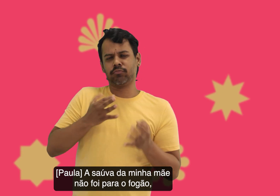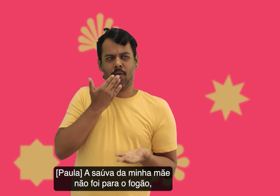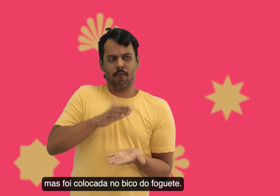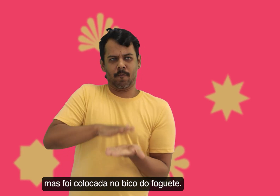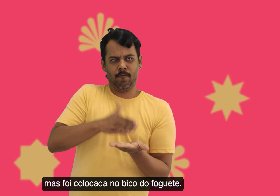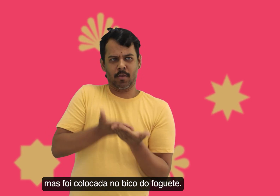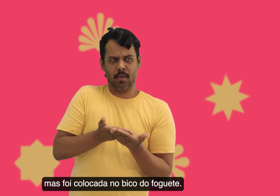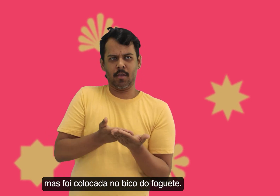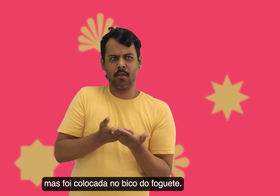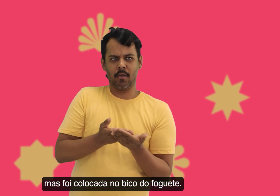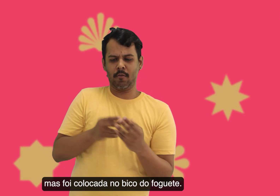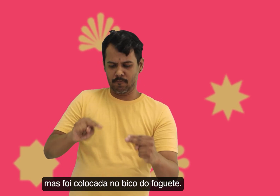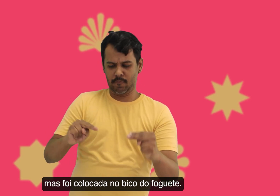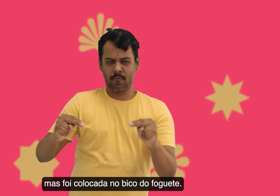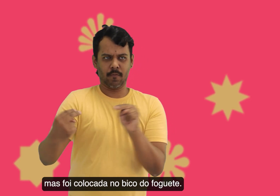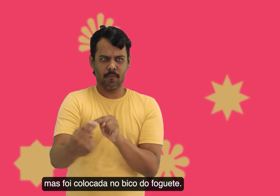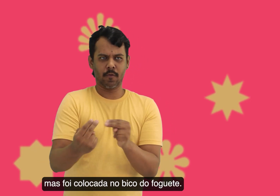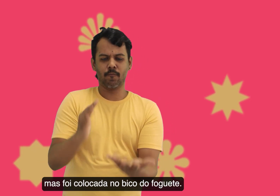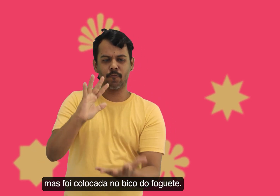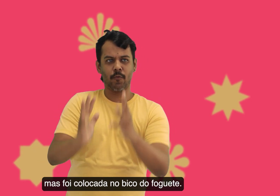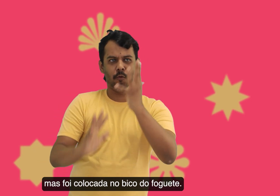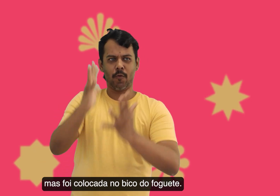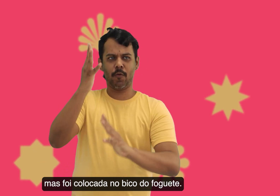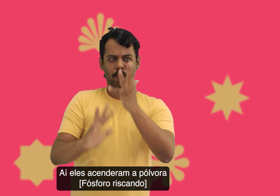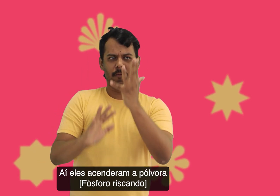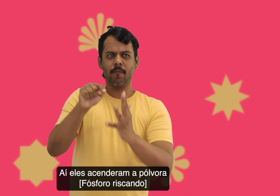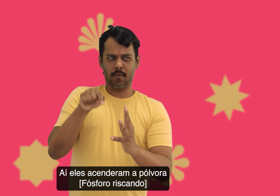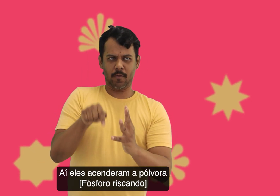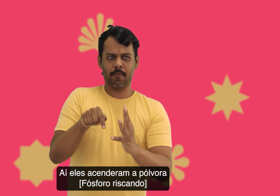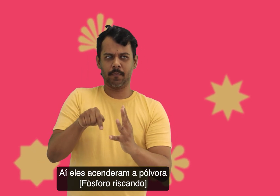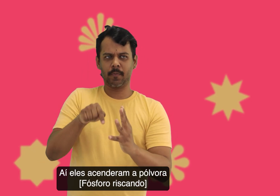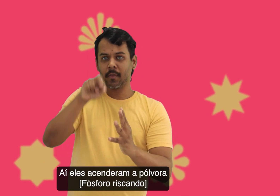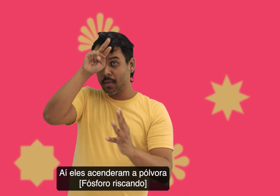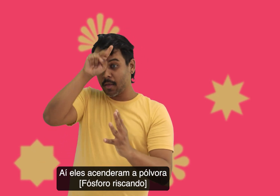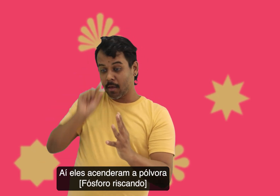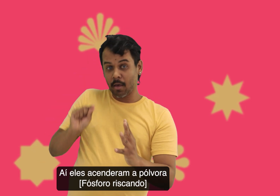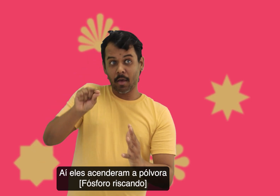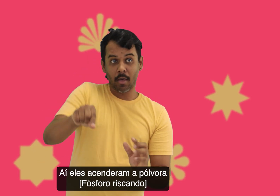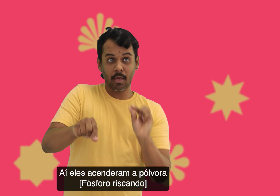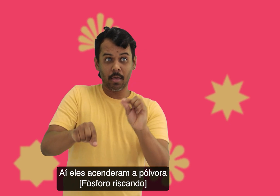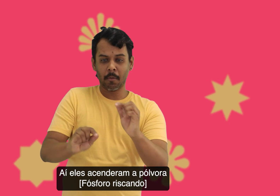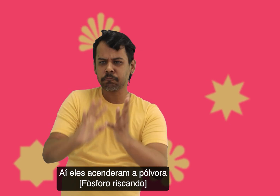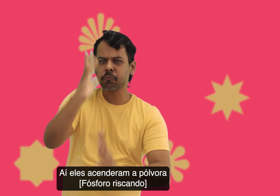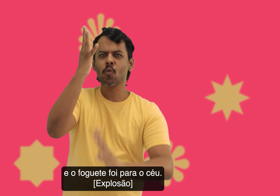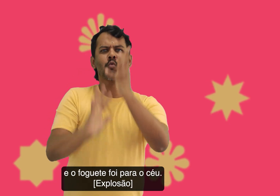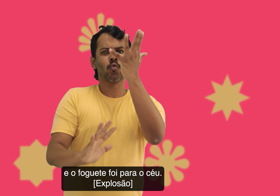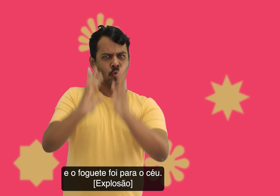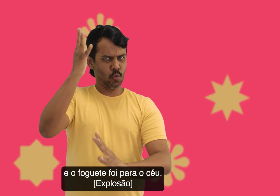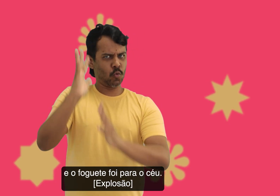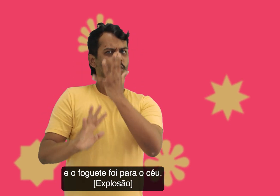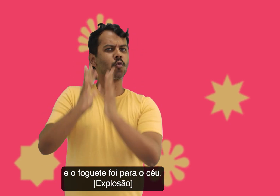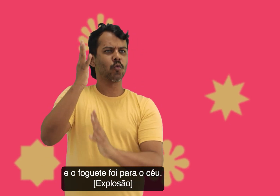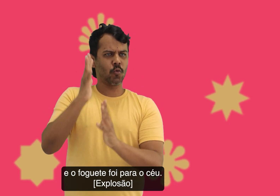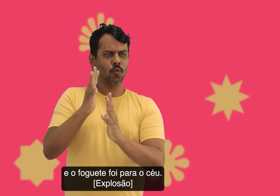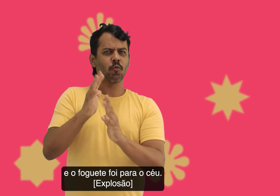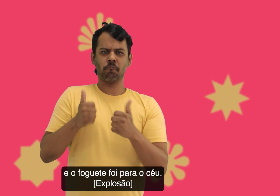fogão, mas foi colocada no bico do foguete. Aí eles acenderam a pólvora e o foguete foi pro céu.